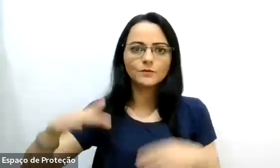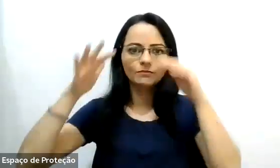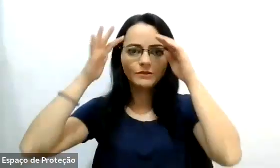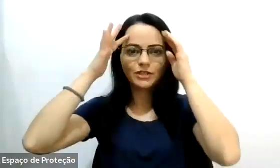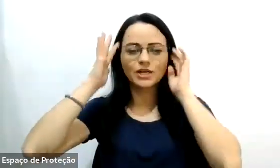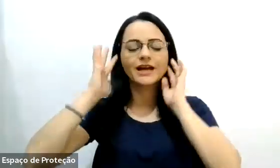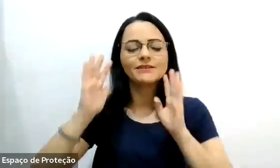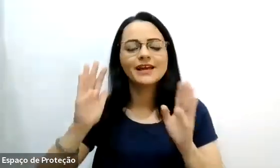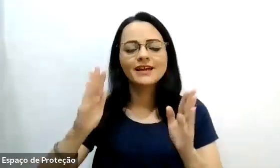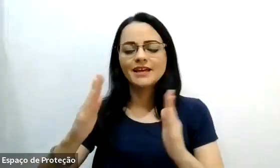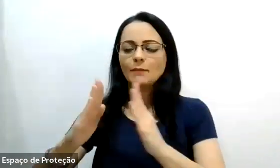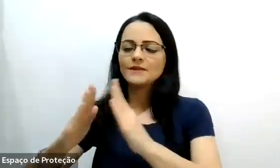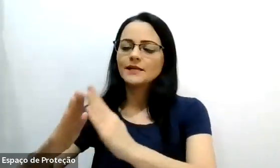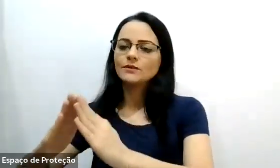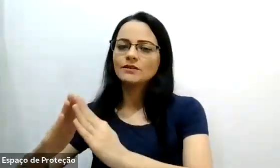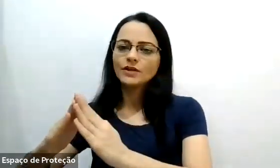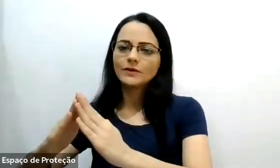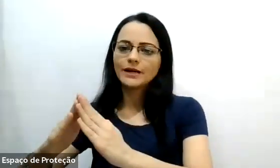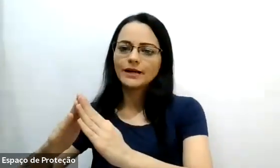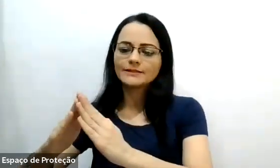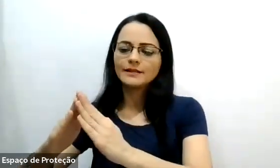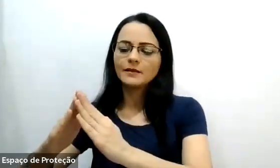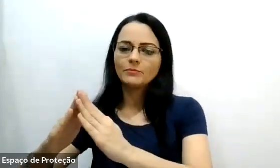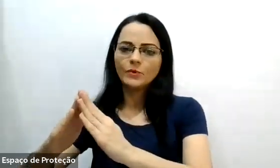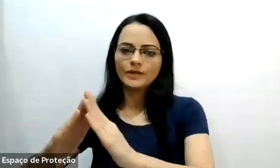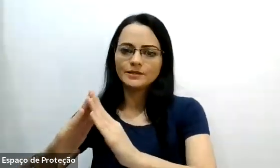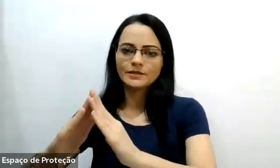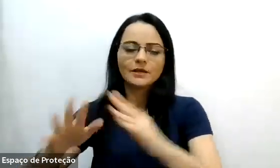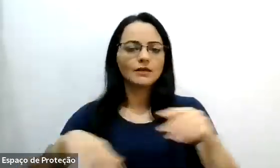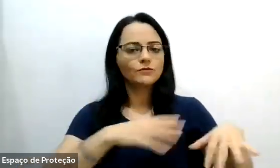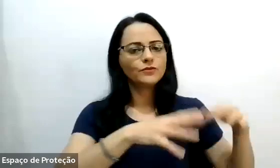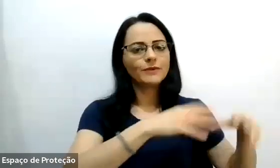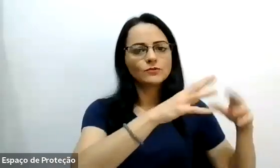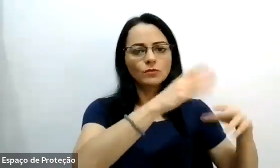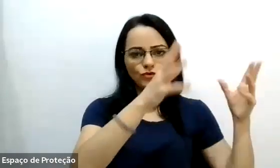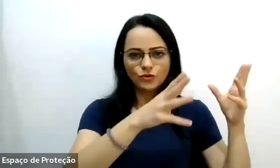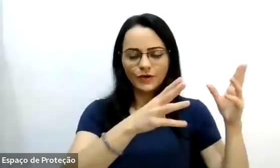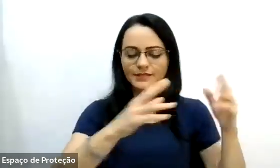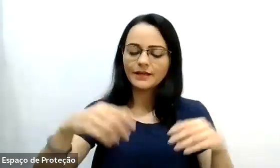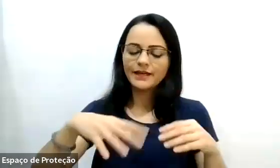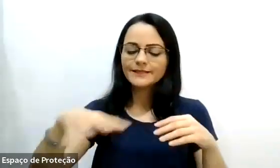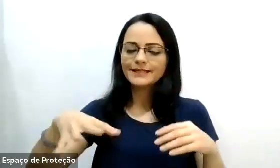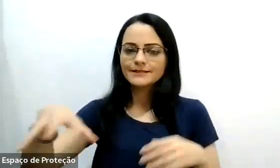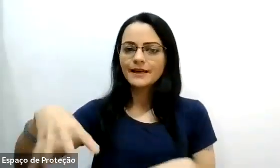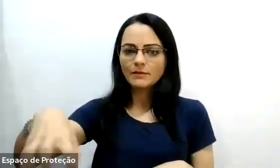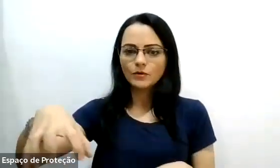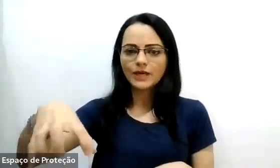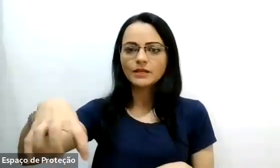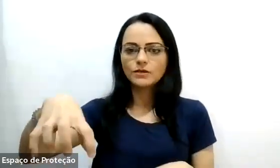cenário imaginário, né? Apesar de eu ter feito a casa e depois eu fiz mais um monte de coisa, eles ainda se lembram que aqui eu